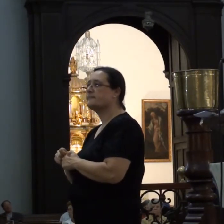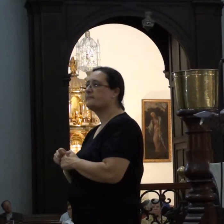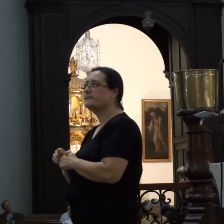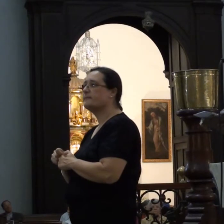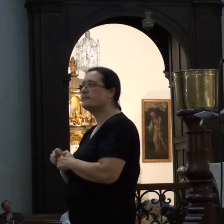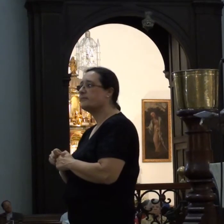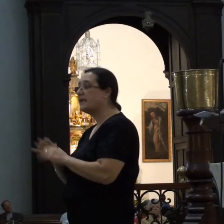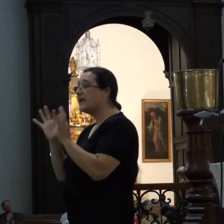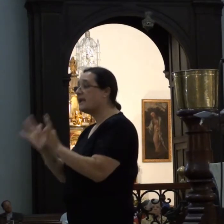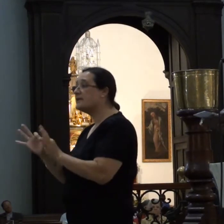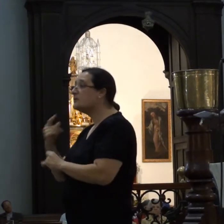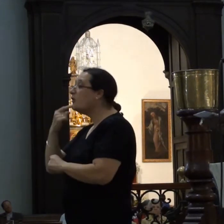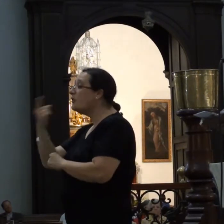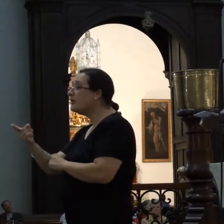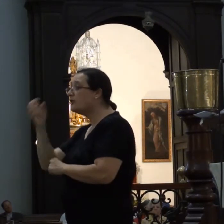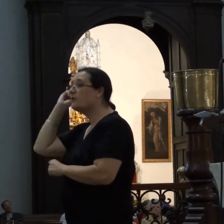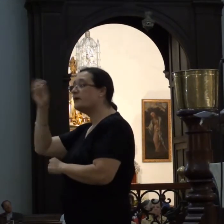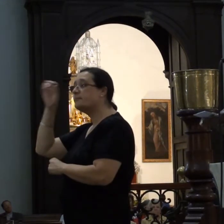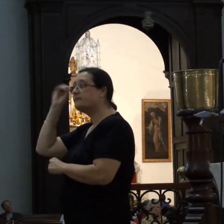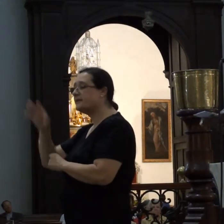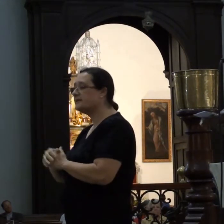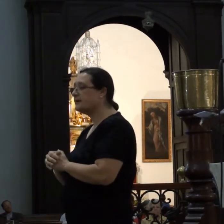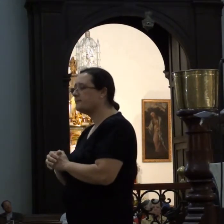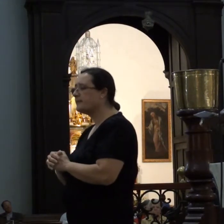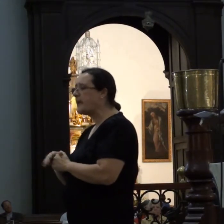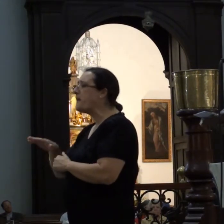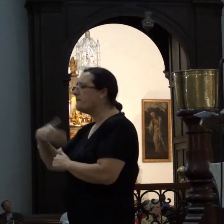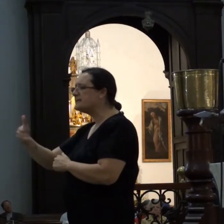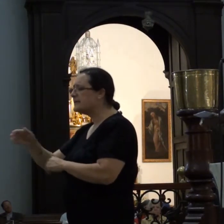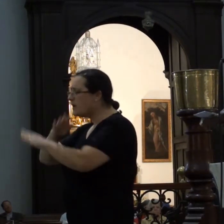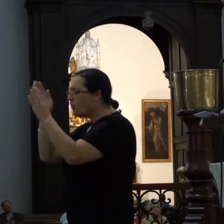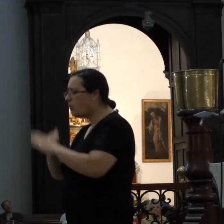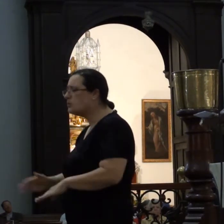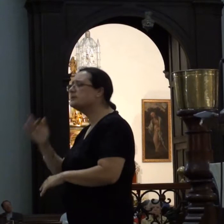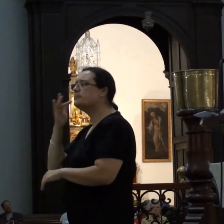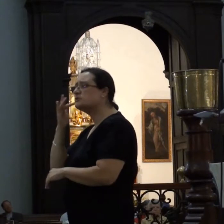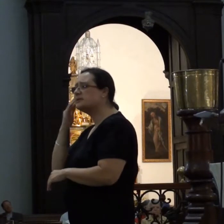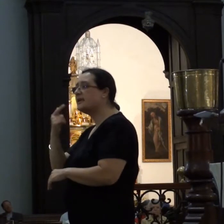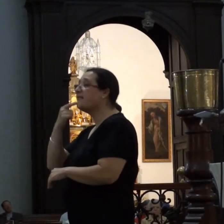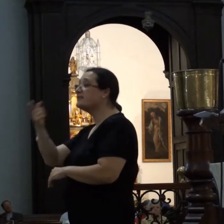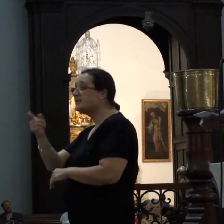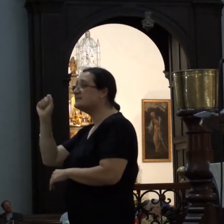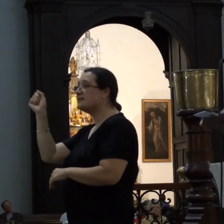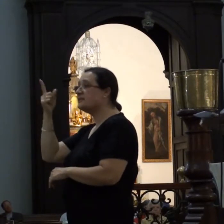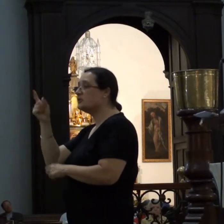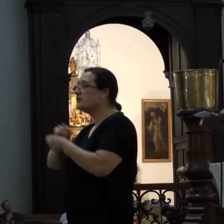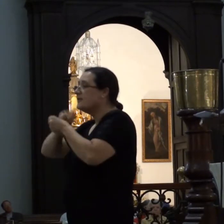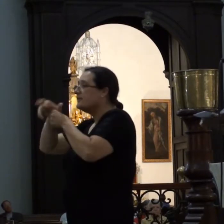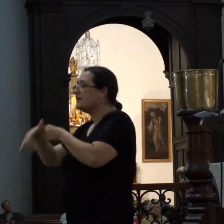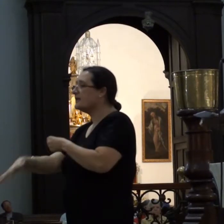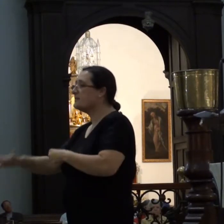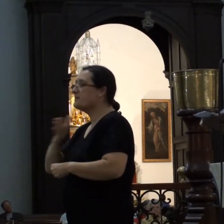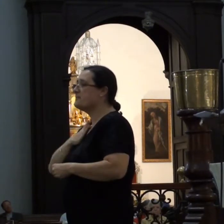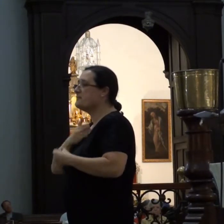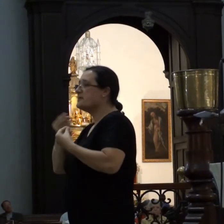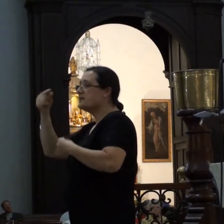es lo que dijo el profeta sucederá en los últimos días dice Dios derramaré mi